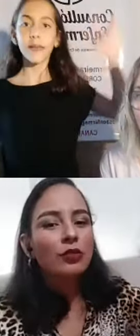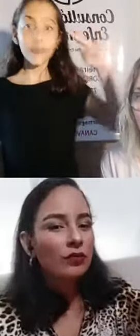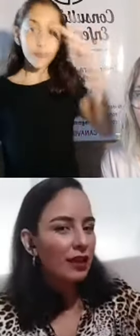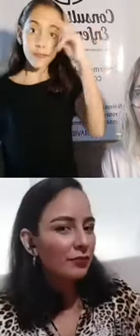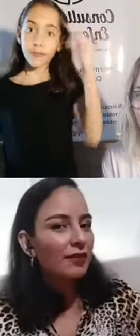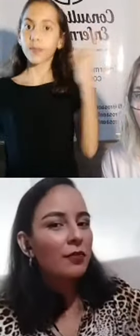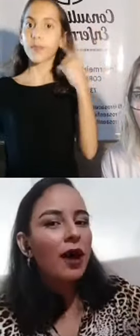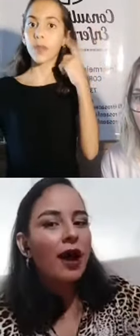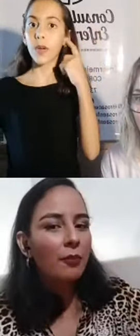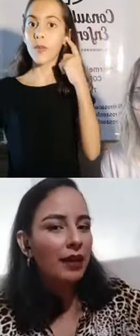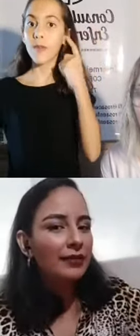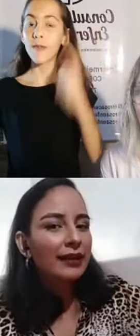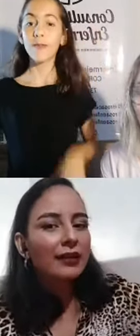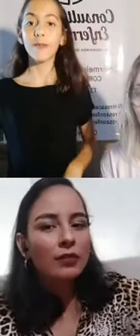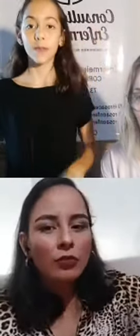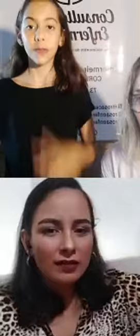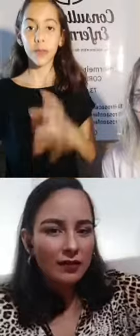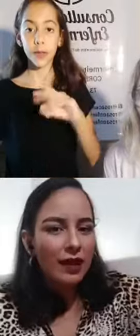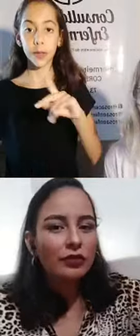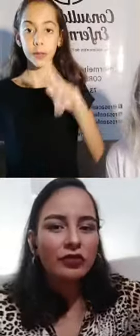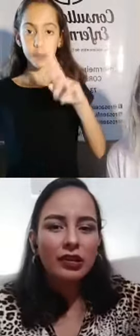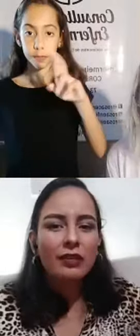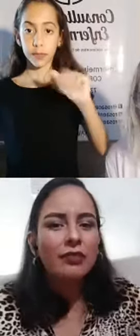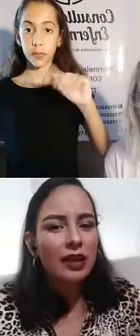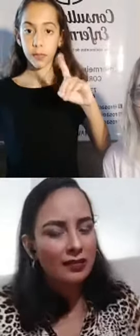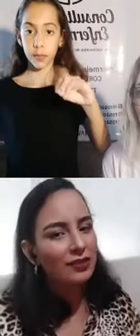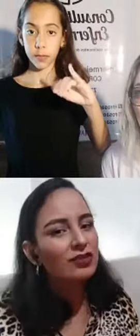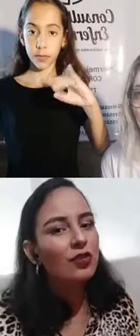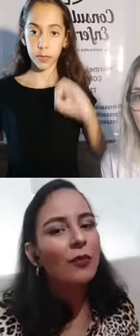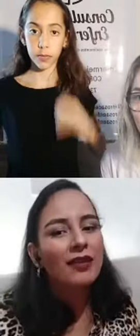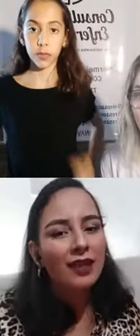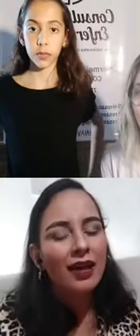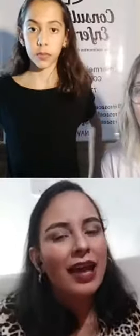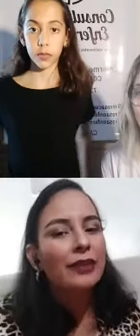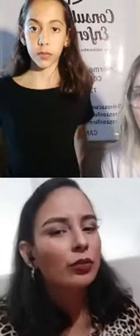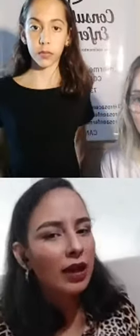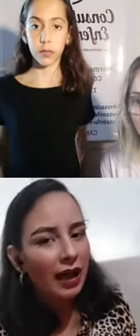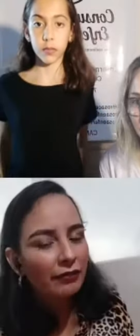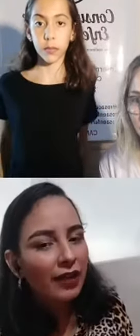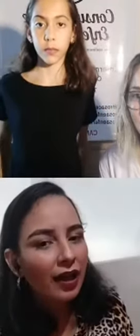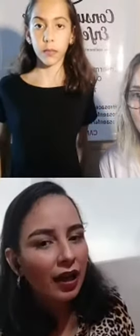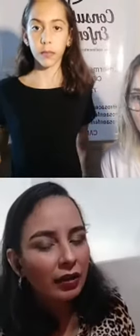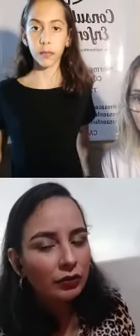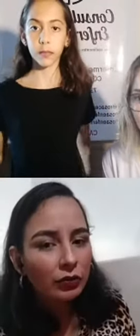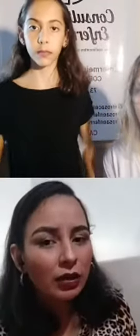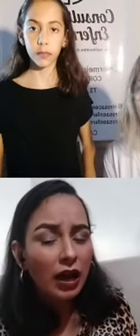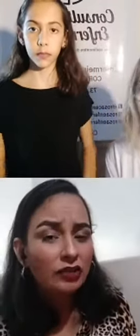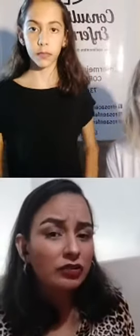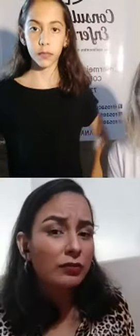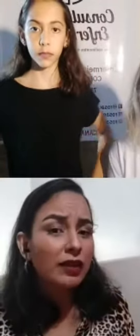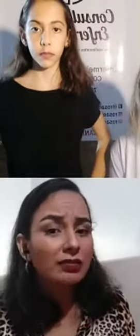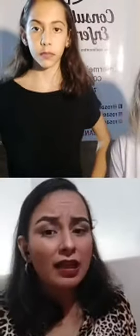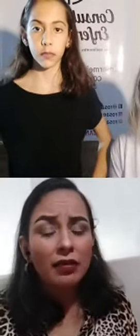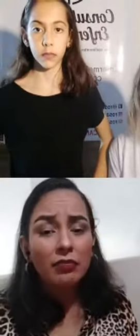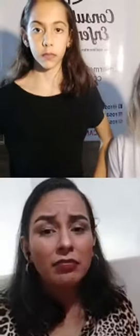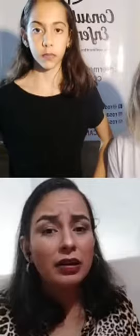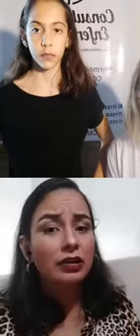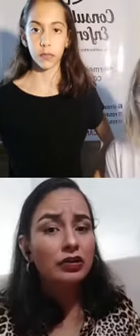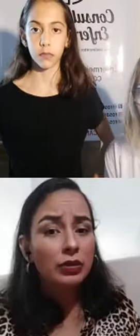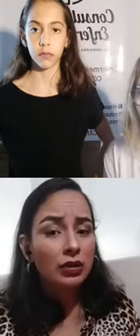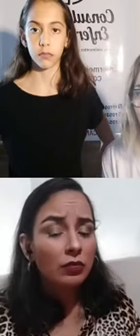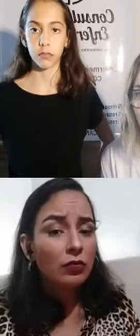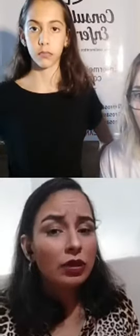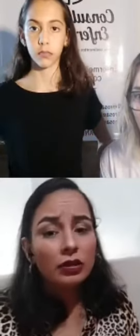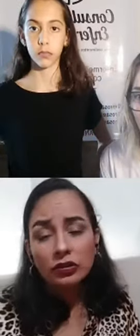chamamento, consegue fazer uma integração com essas rádios de Canavieiras e a gente começa a educar via rádio, a gente não vai ter um